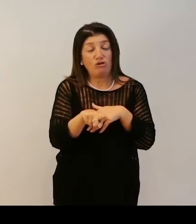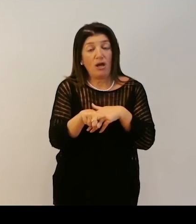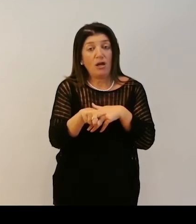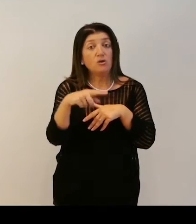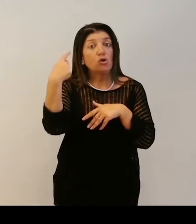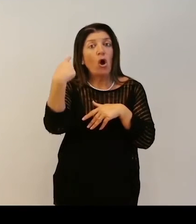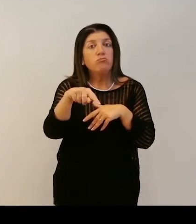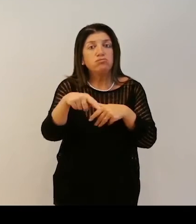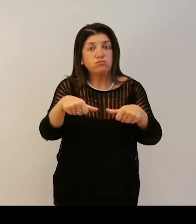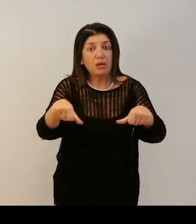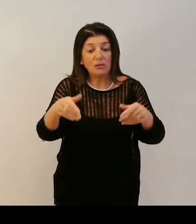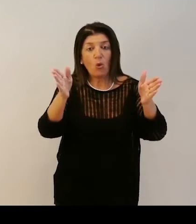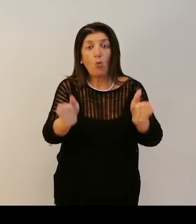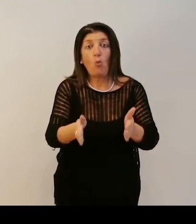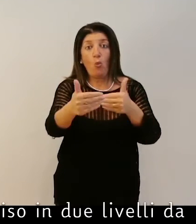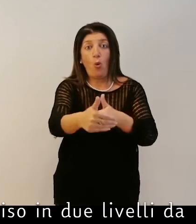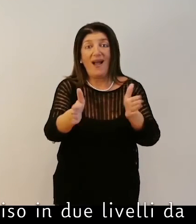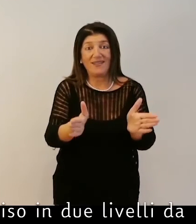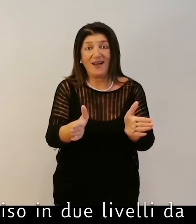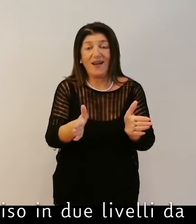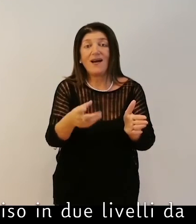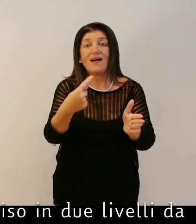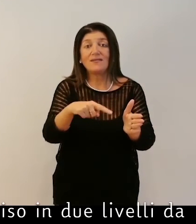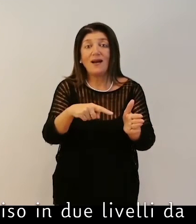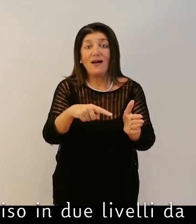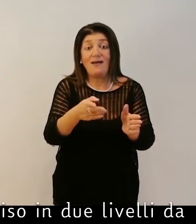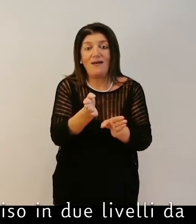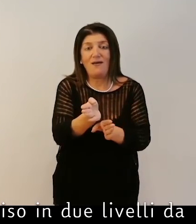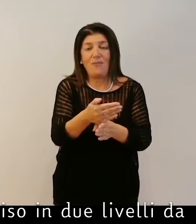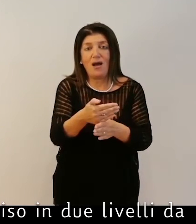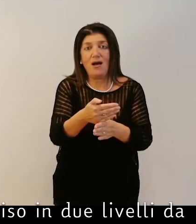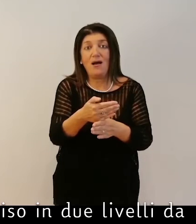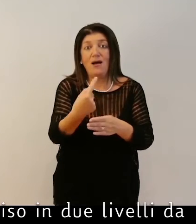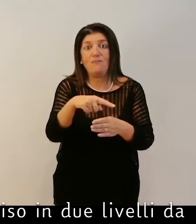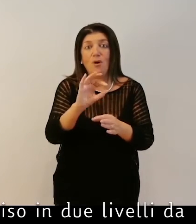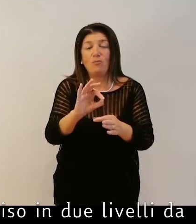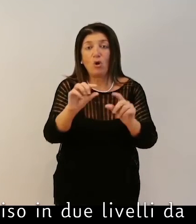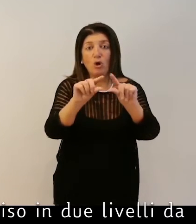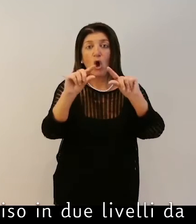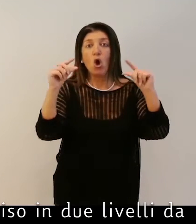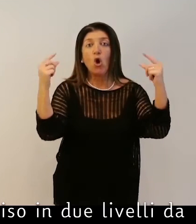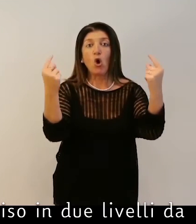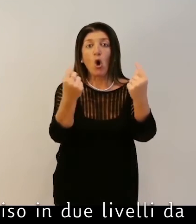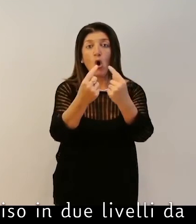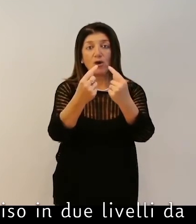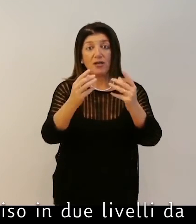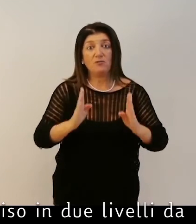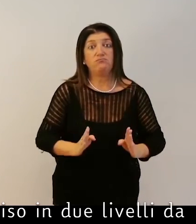Esso è a base quadrata, diviso in due livelli da una cornice ad arcatelle